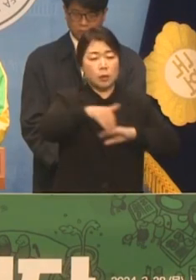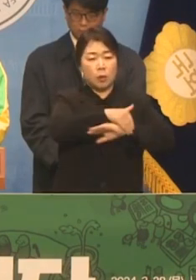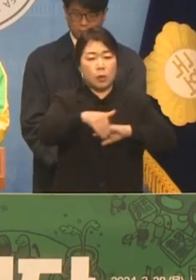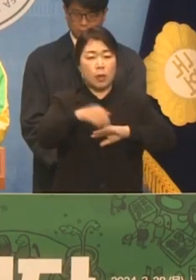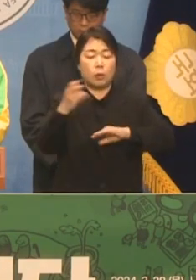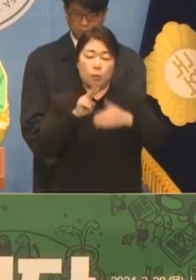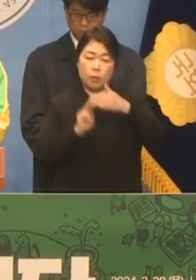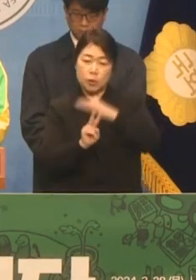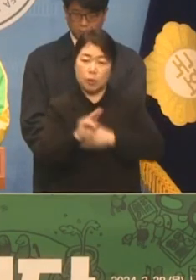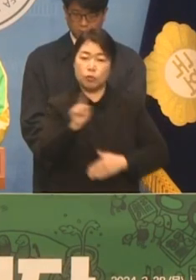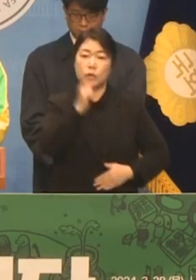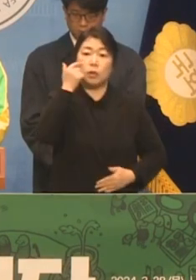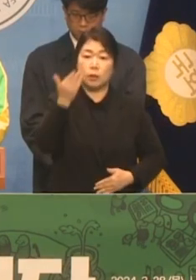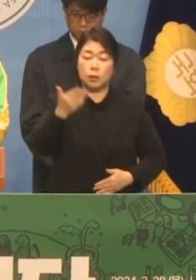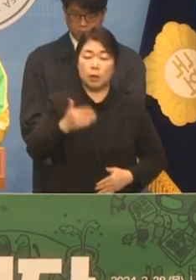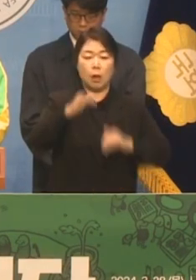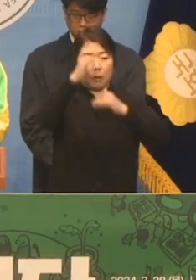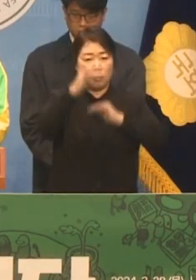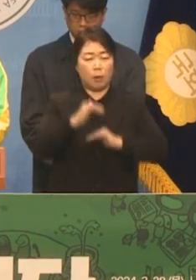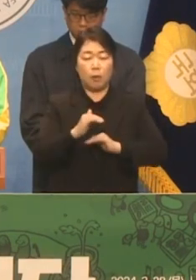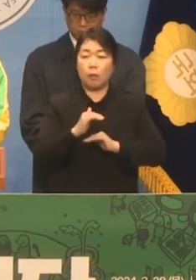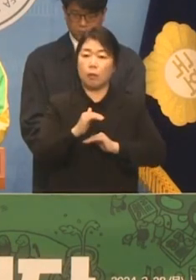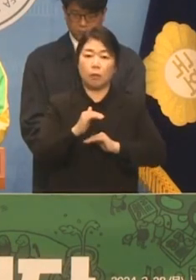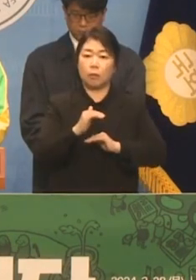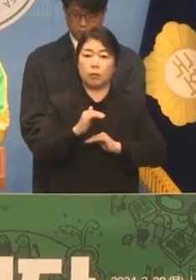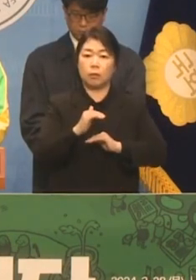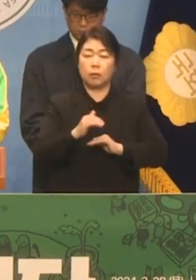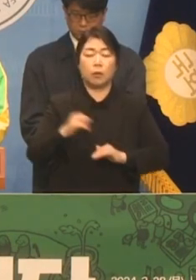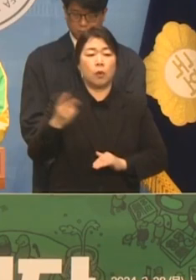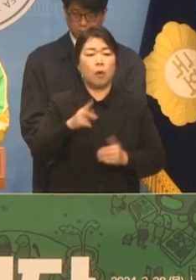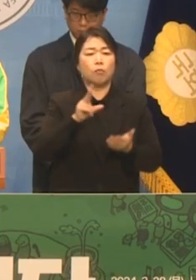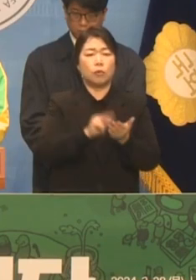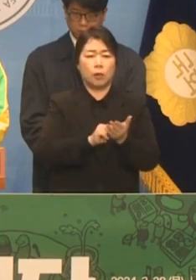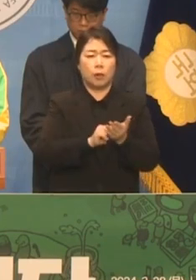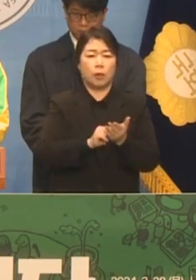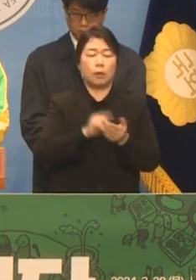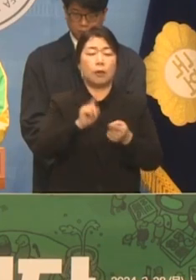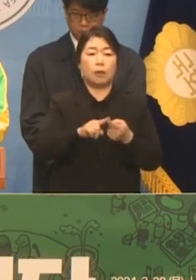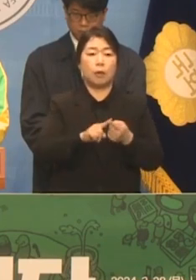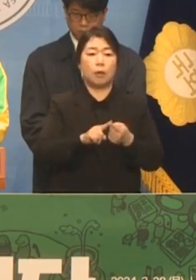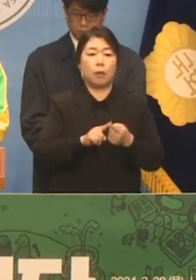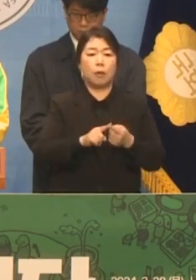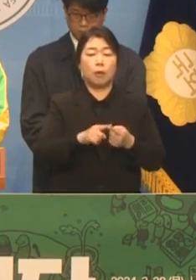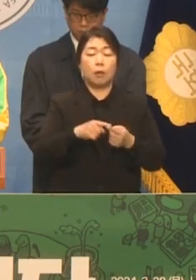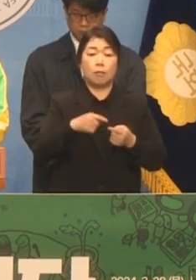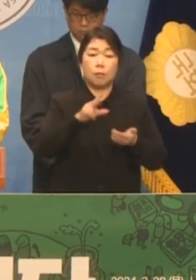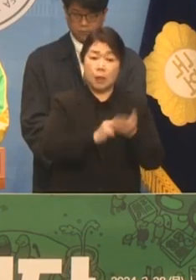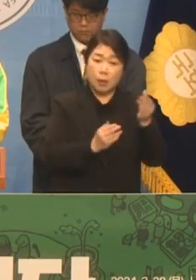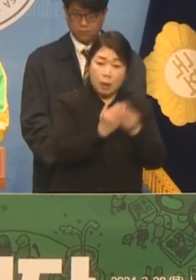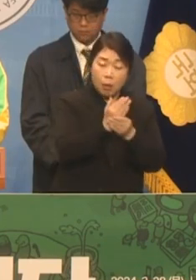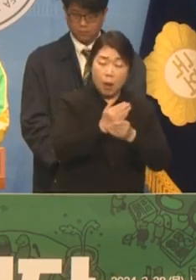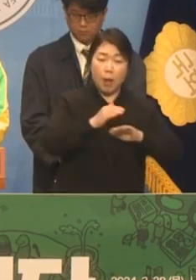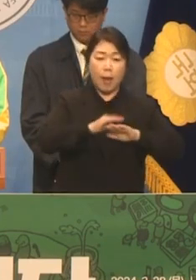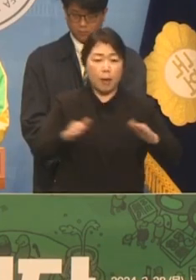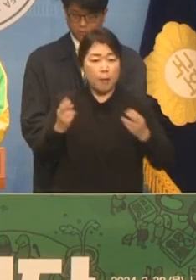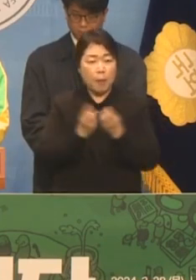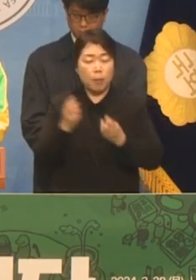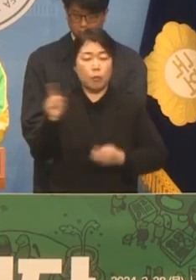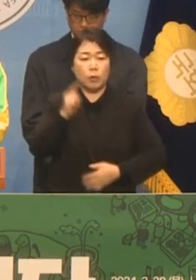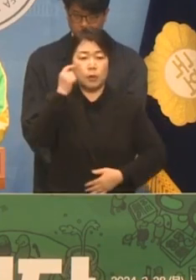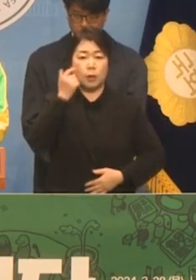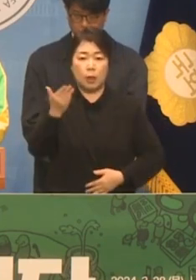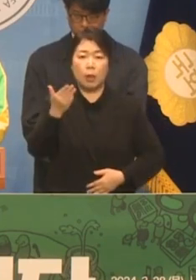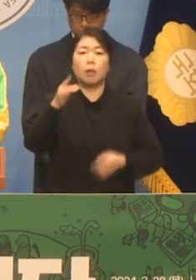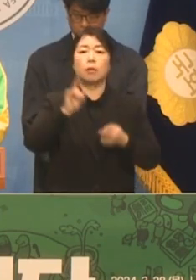것인지 지금 중층적인 이사회의 위기는 어떻게 극복할 것인지에 대해서 어떤 비전도 제시하지 않는 정책 선거가